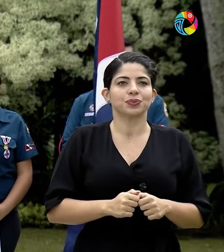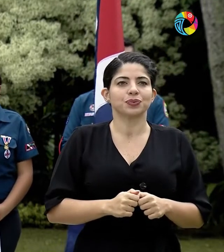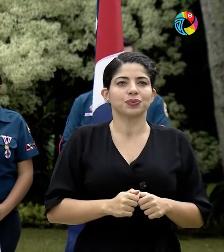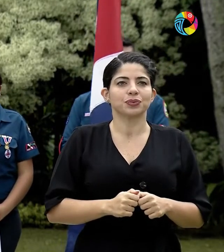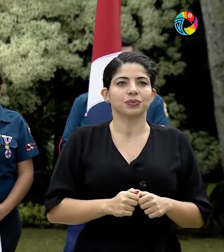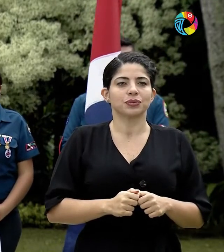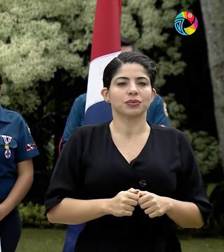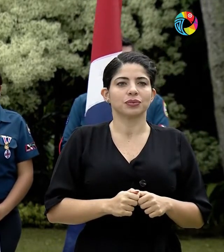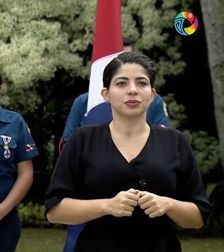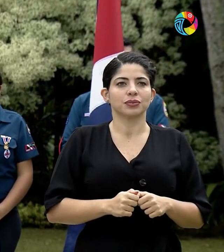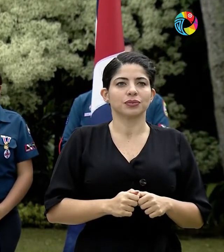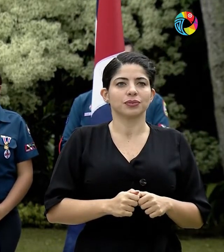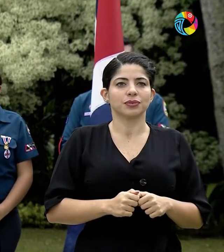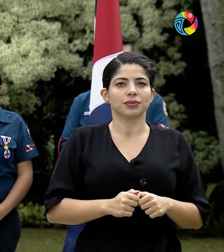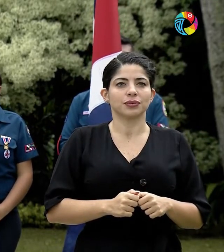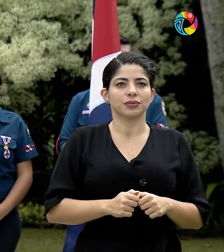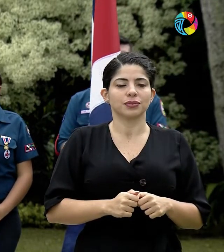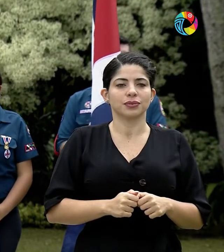al